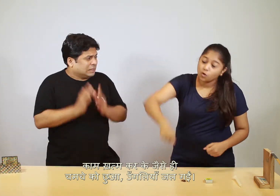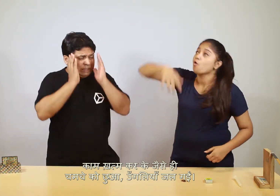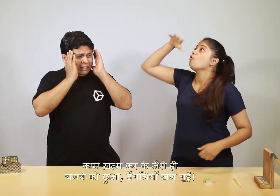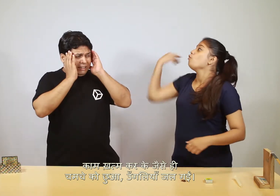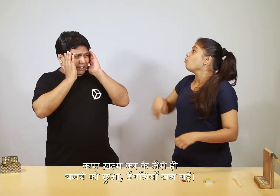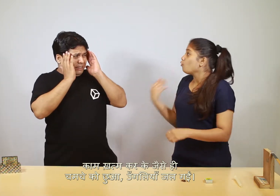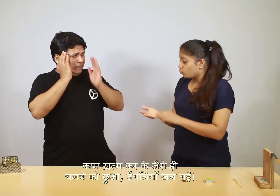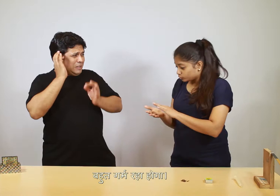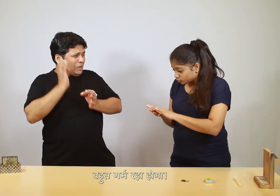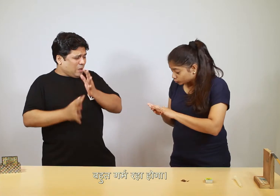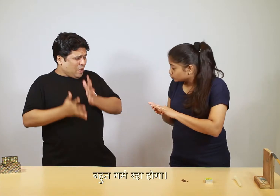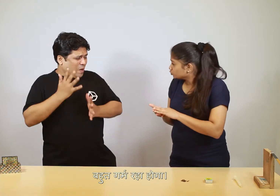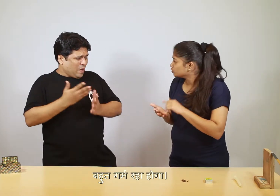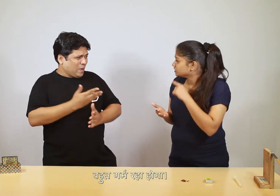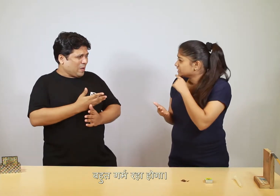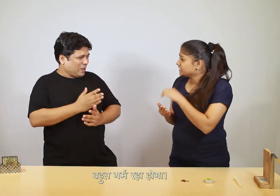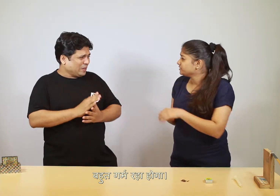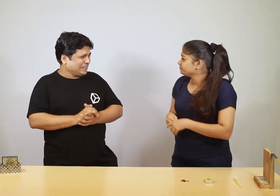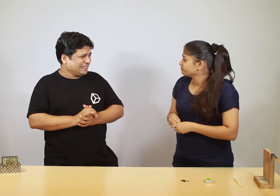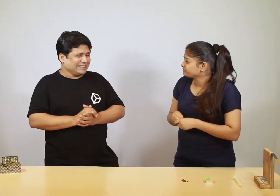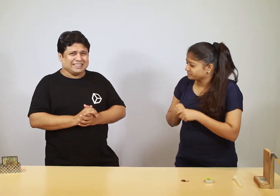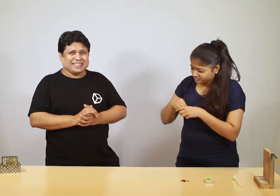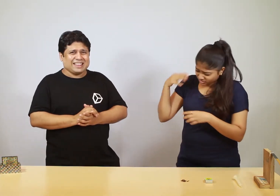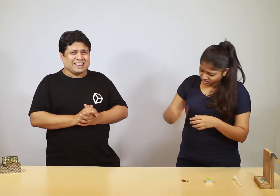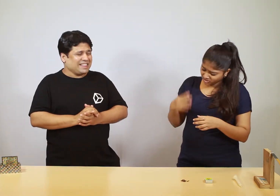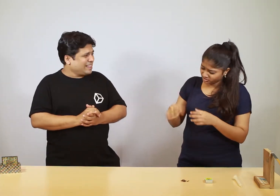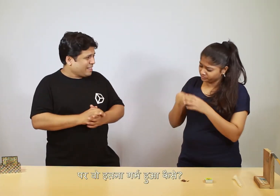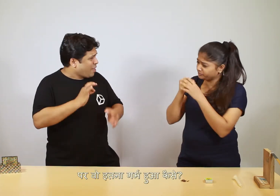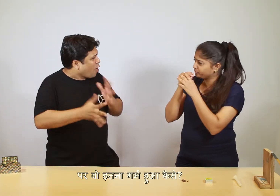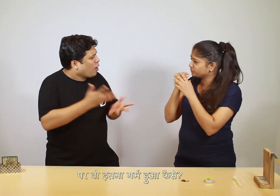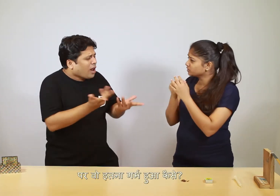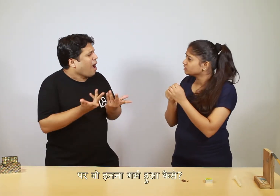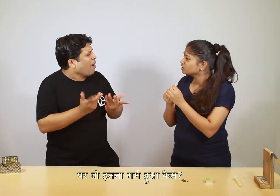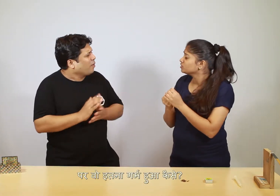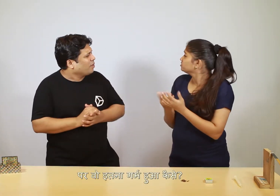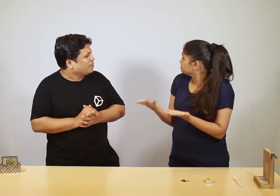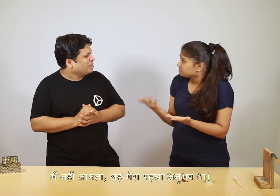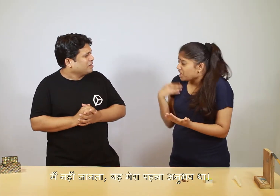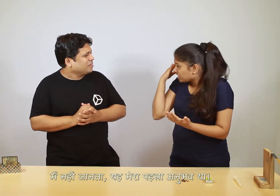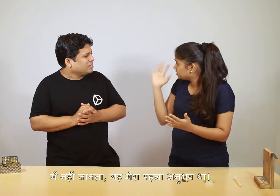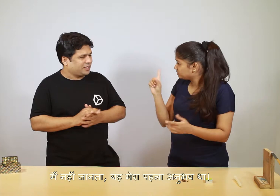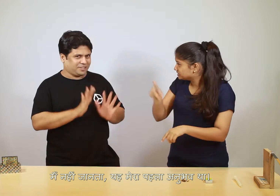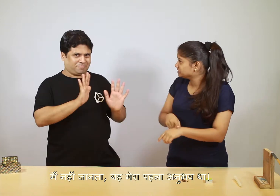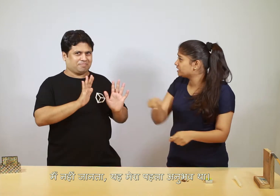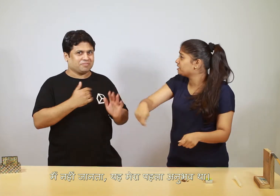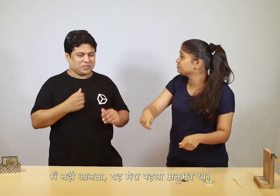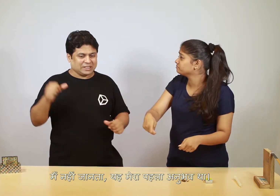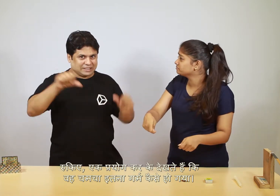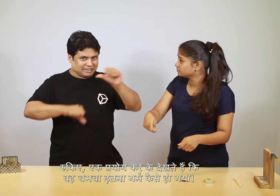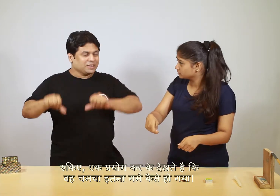जल गई। अरे बाप, बहुत गर्म रहा होगा, पर वो इतना गर्म हुआ कैसे? मैं नहीं जानती, ये मेरा पहला अनुभव था। रुकिए,